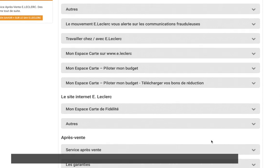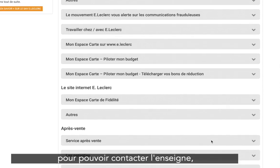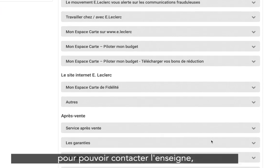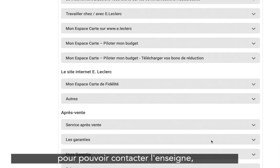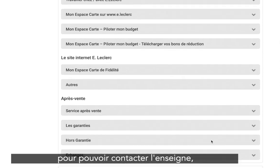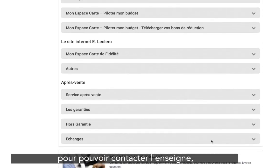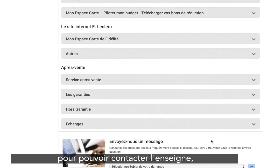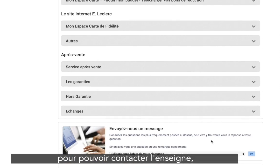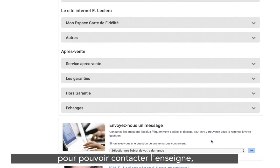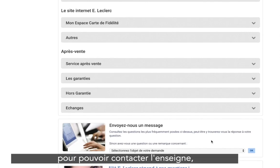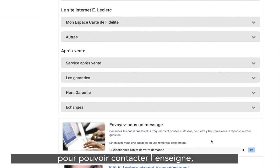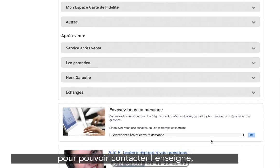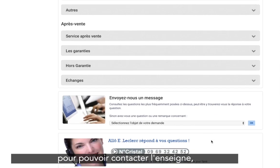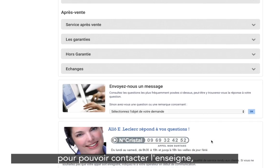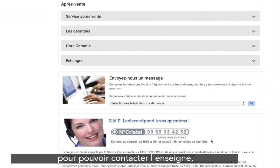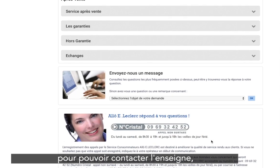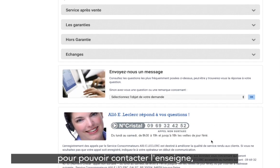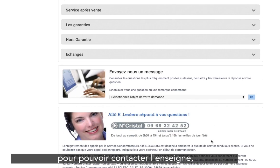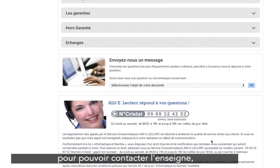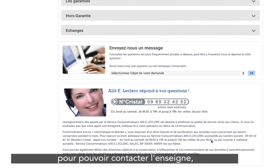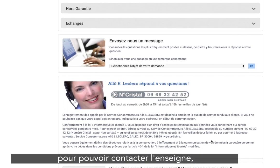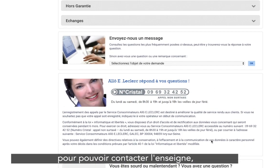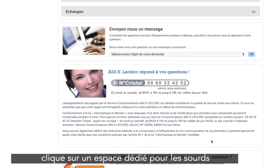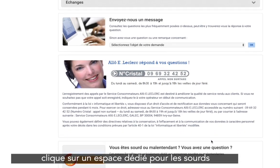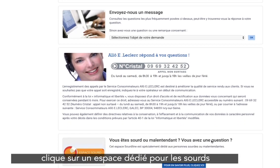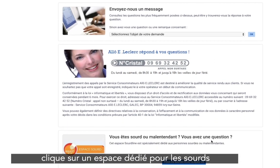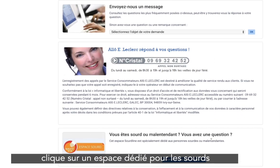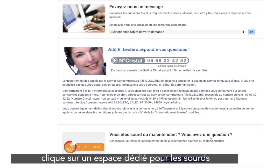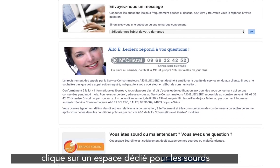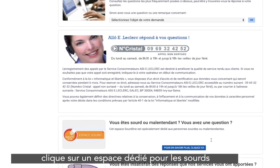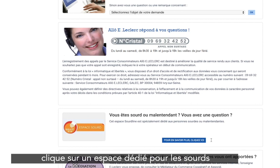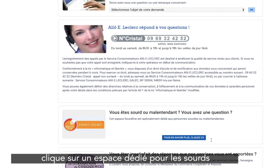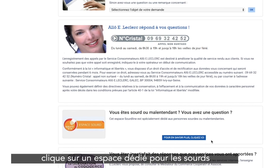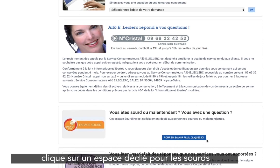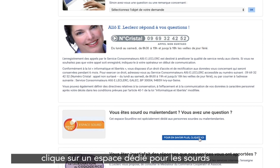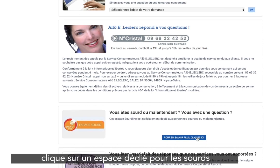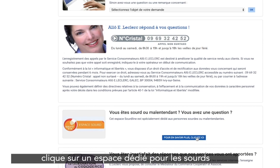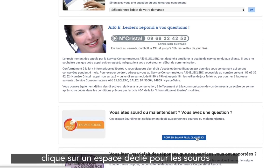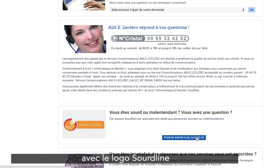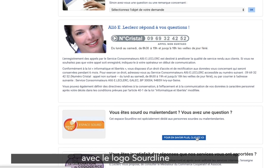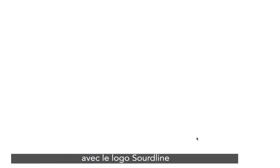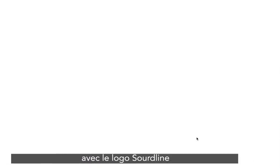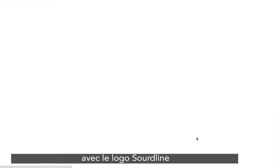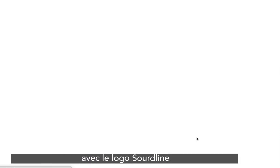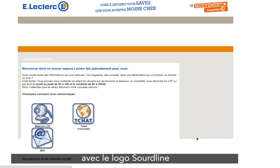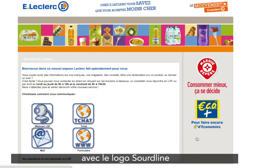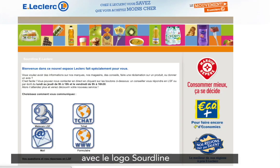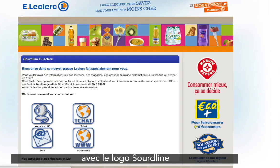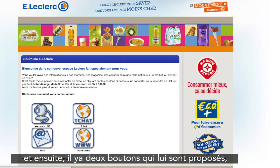internet pour pouvoir contacter l'enseigne, clique sur un espace dédié pour les sourds avec le logo Soline, et